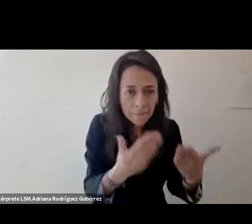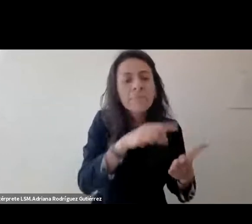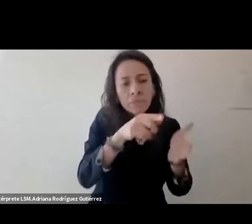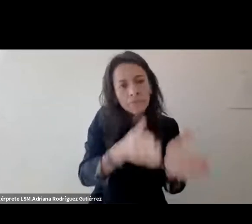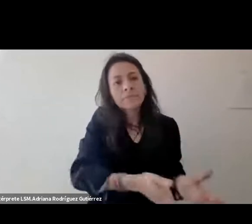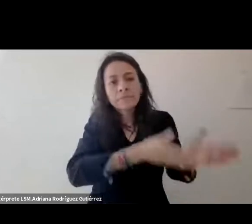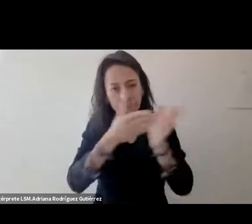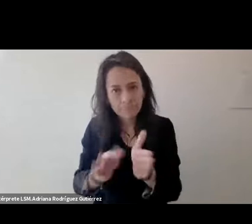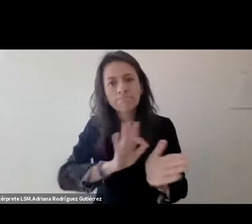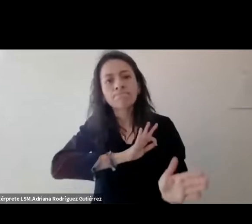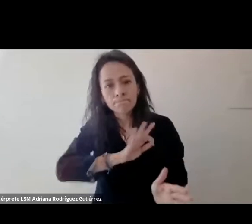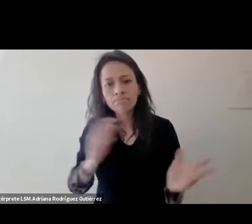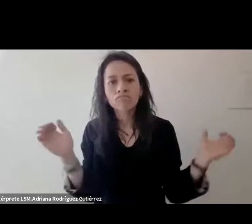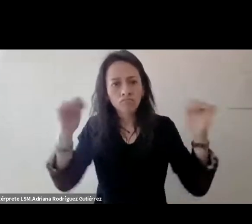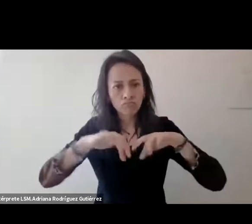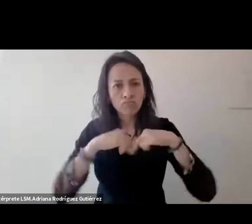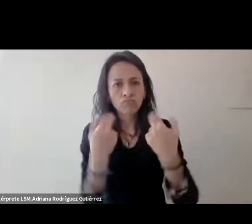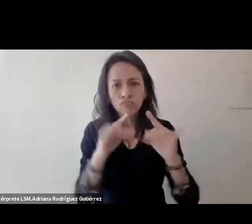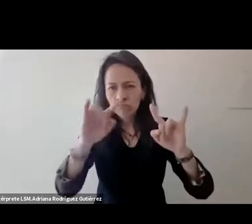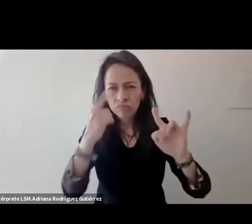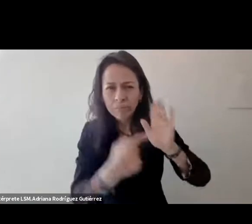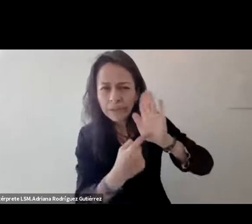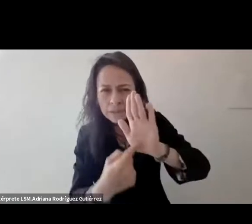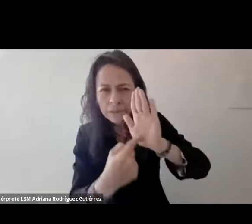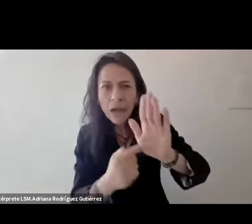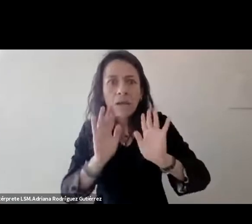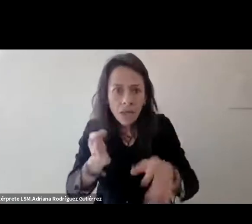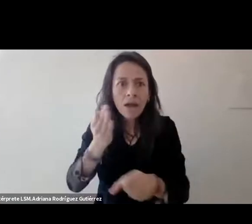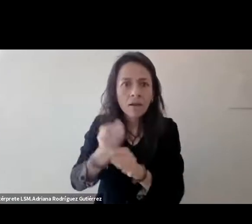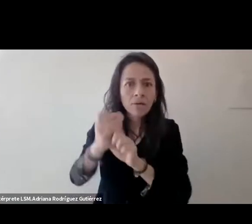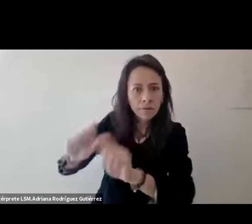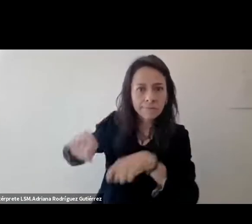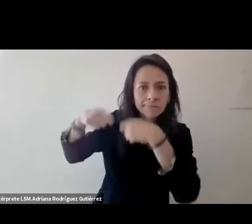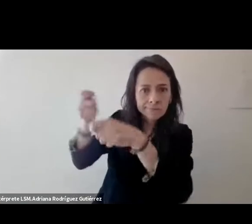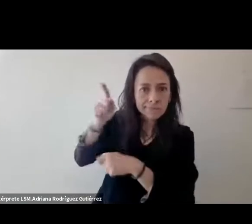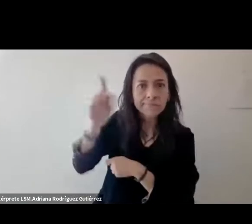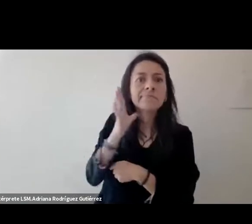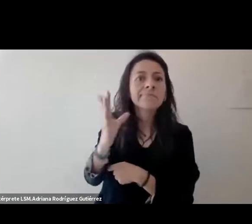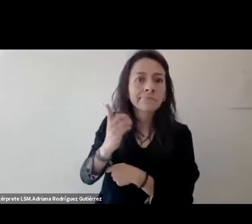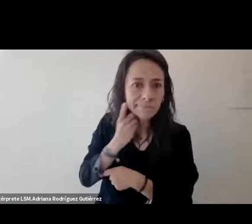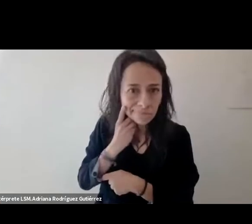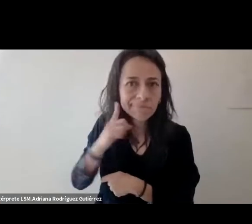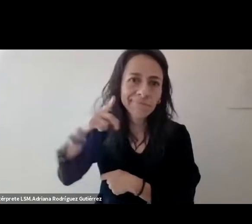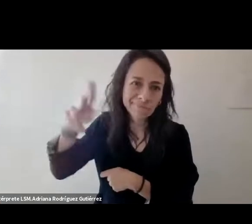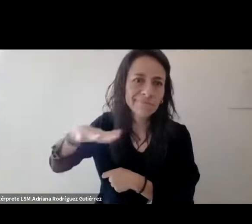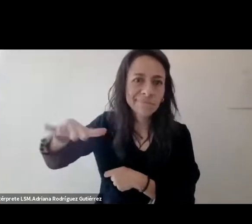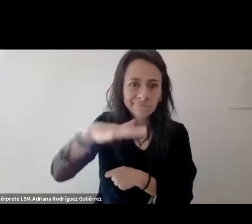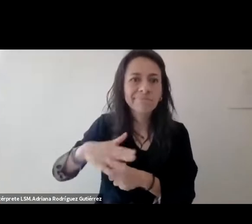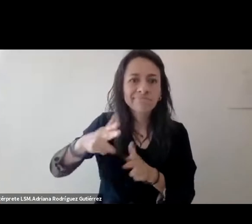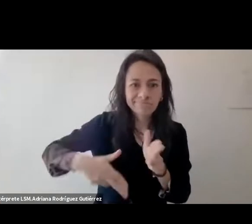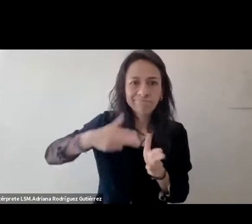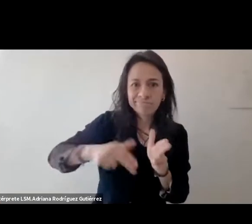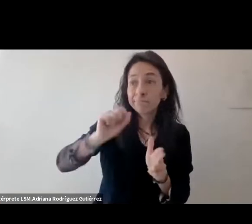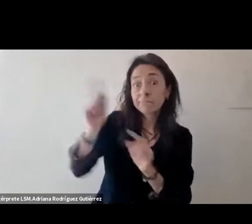legales que hoy día están en curso en San Lázaro, en el Senado o incluso a